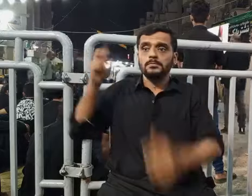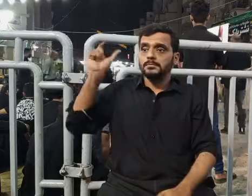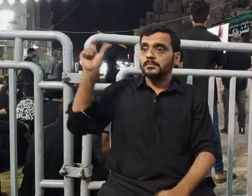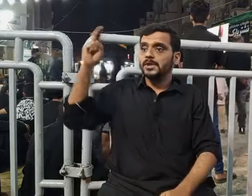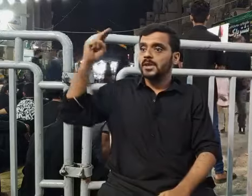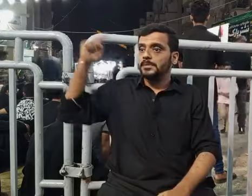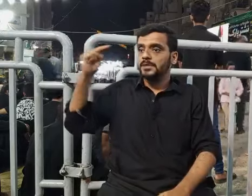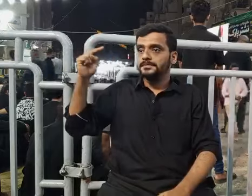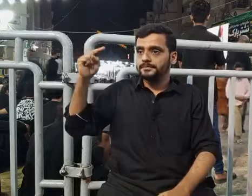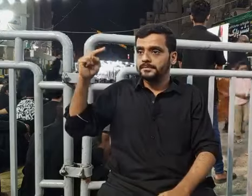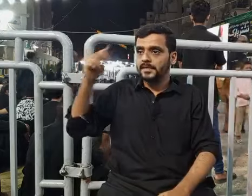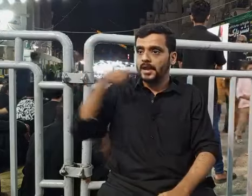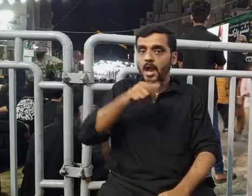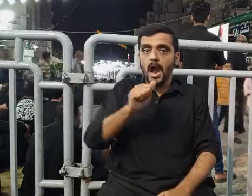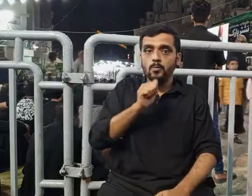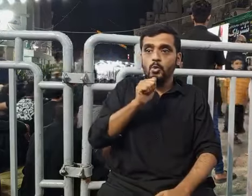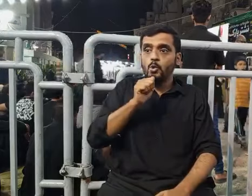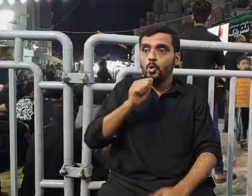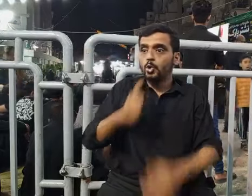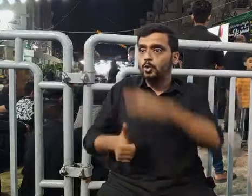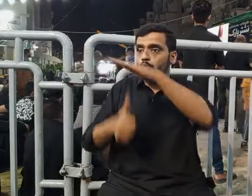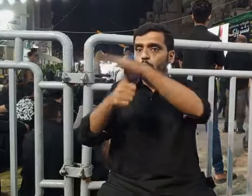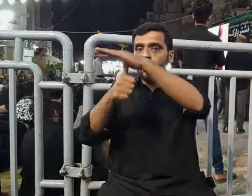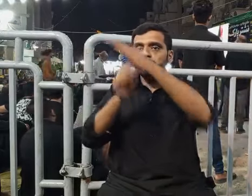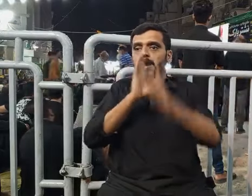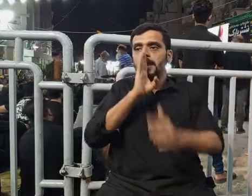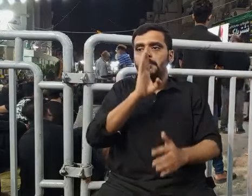موسیٰ آپ افضل ہے موسیٰ اللہ افضل میں افضل میمہ مولا کیوں